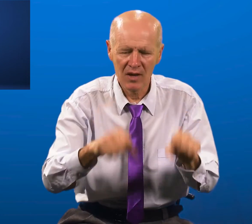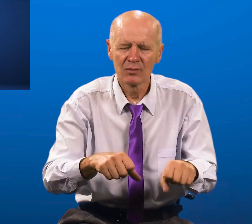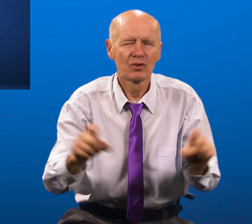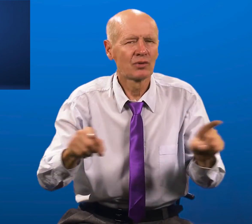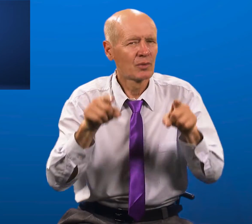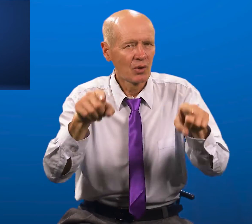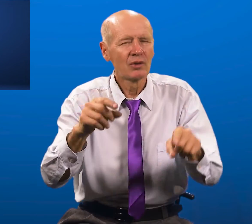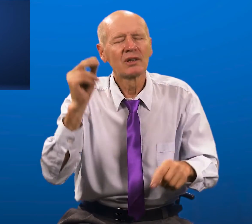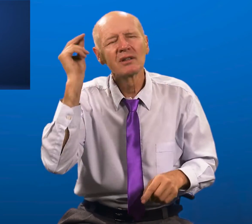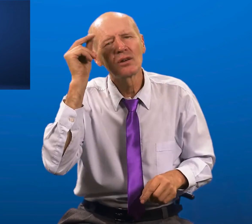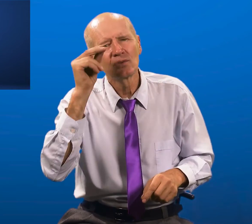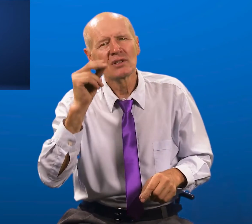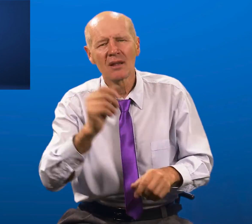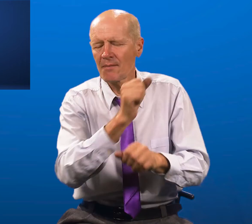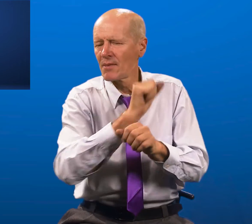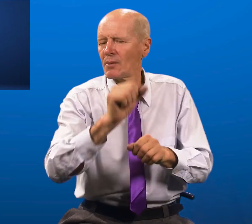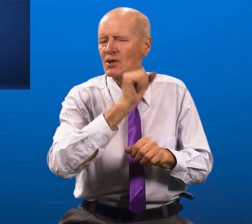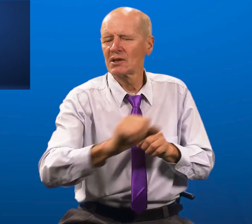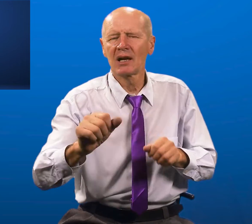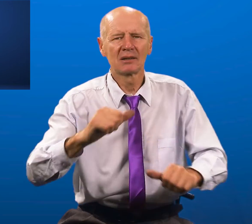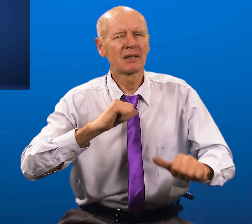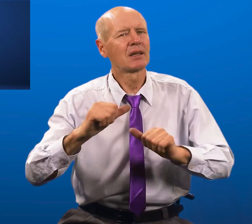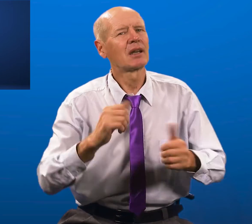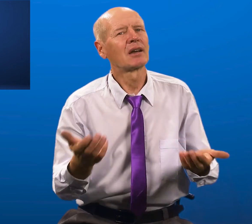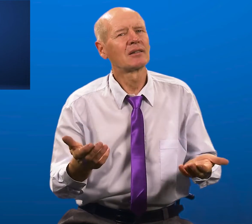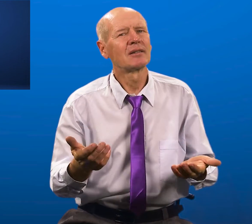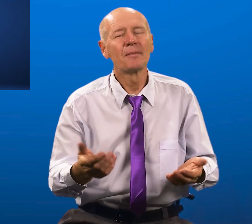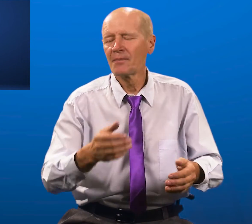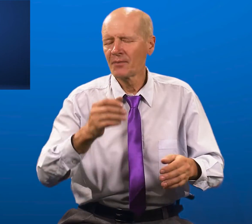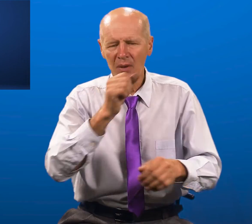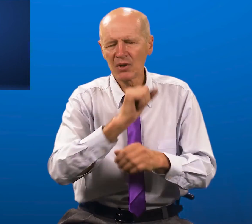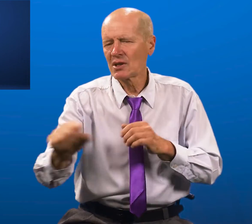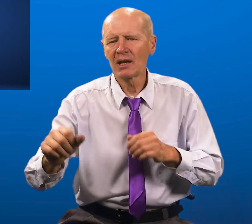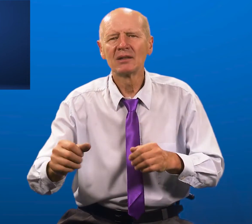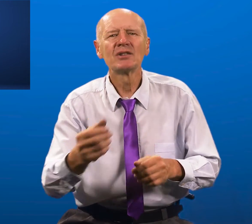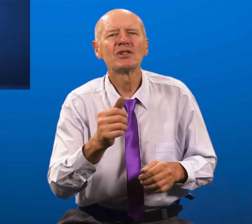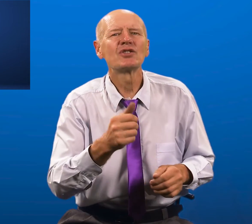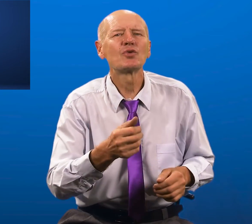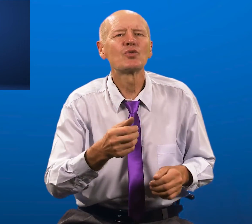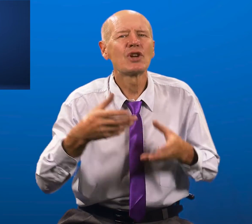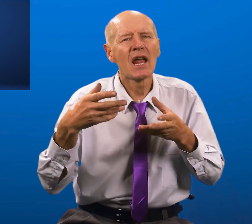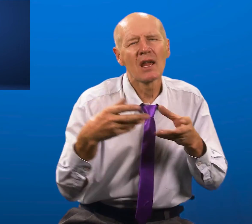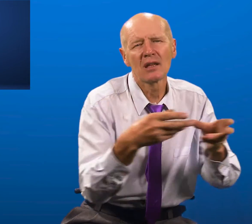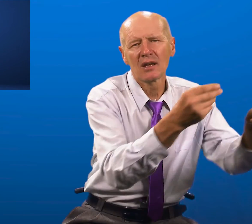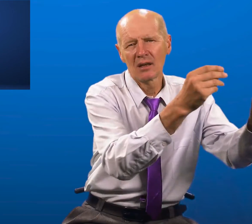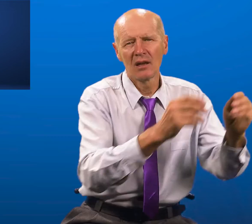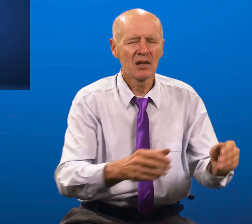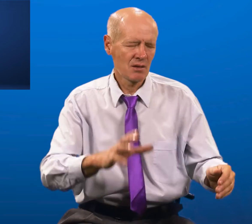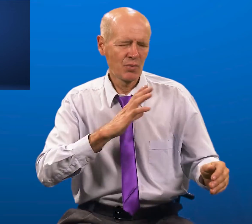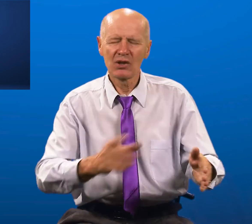чтобы он научился преодолевать грех, побеждать искушение и быть верным